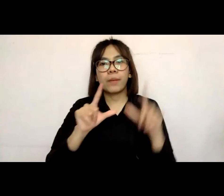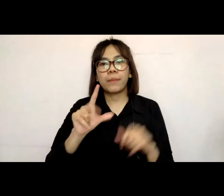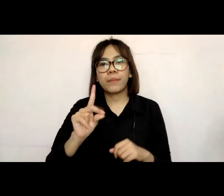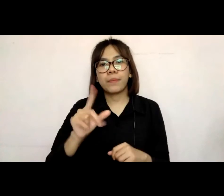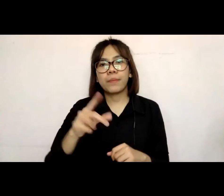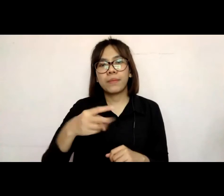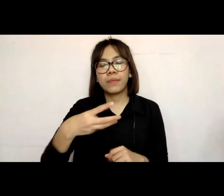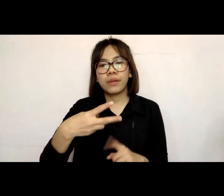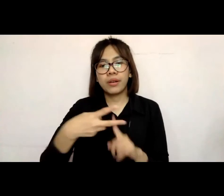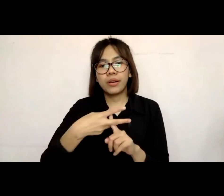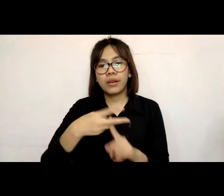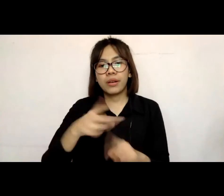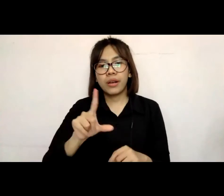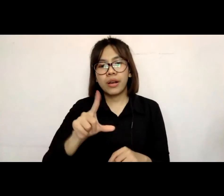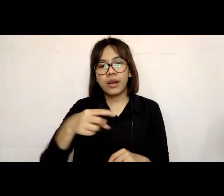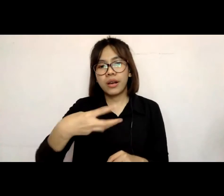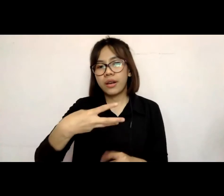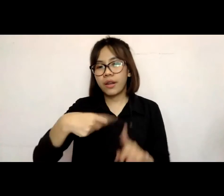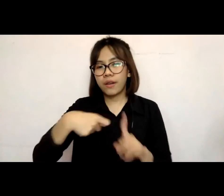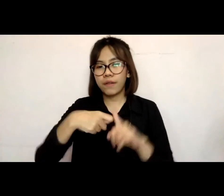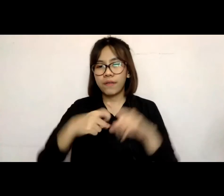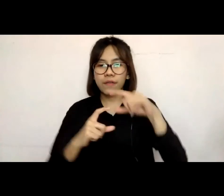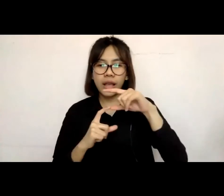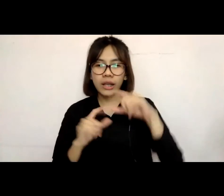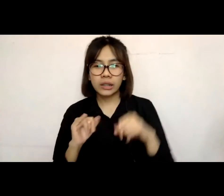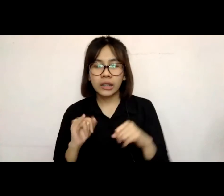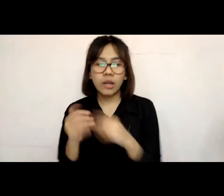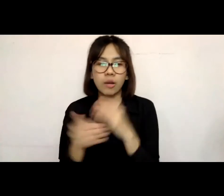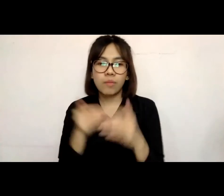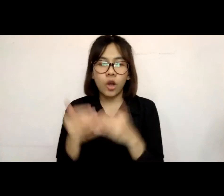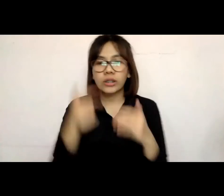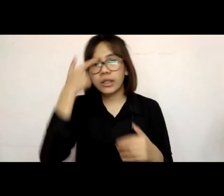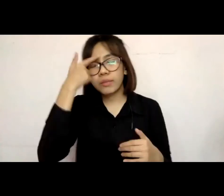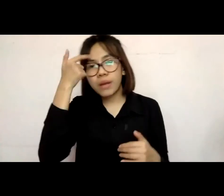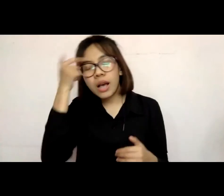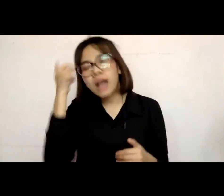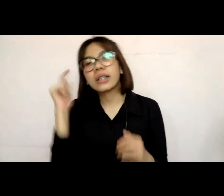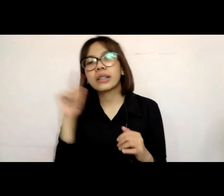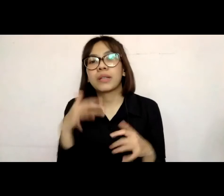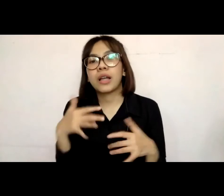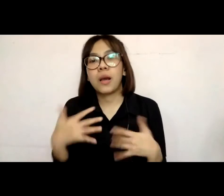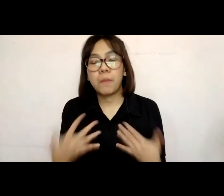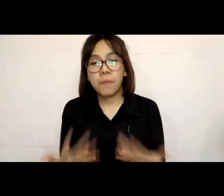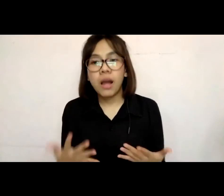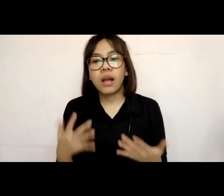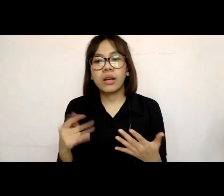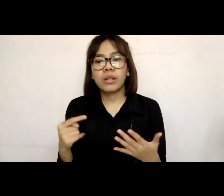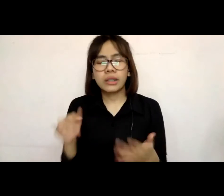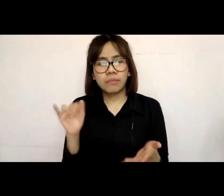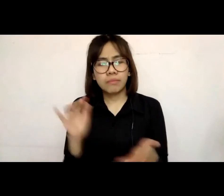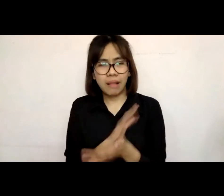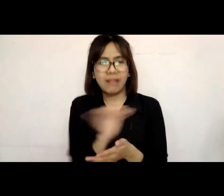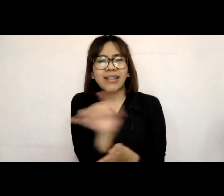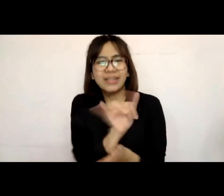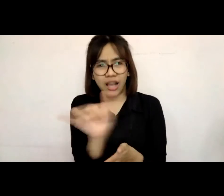semua. Ada teman saya nih dari Cianjur, Pak Aji Tono, Kepala Sekolah, Kang